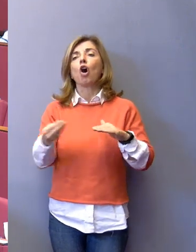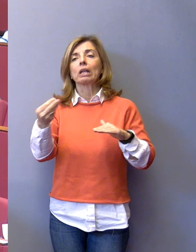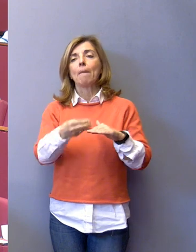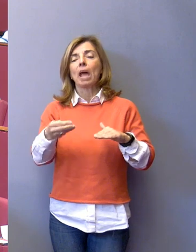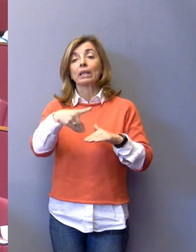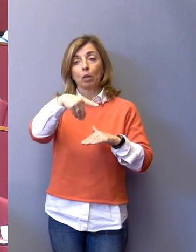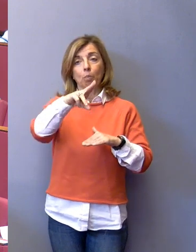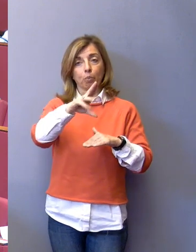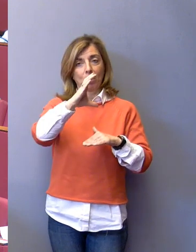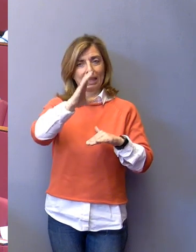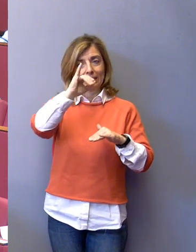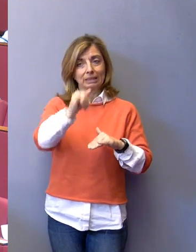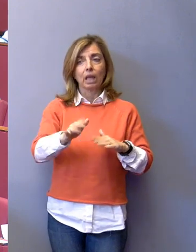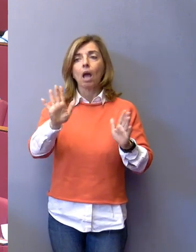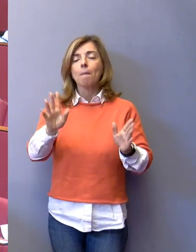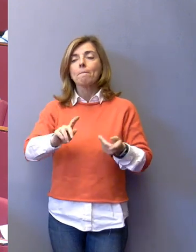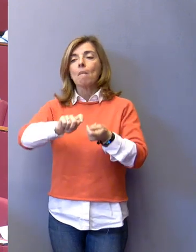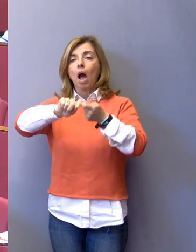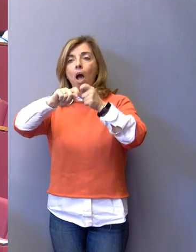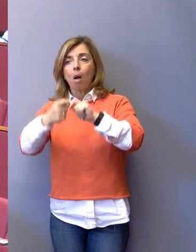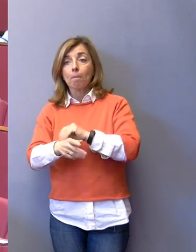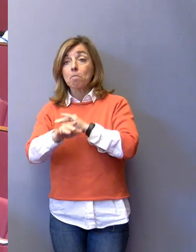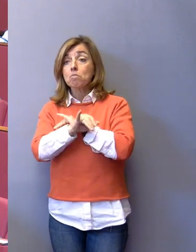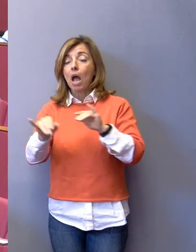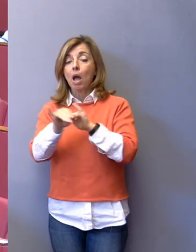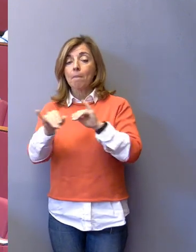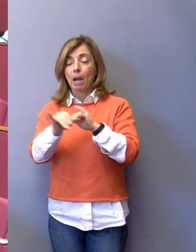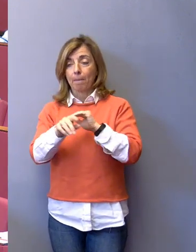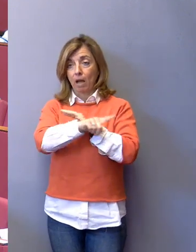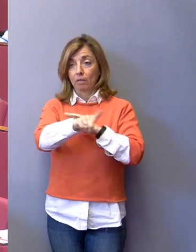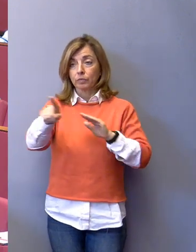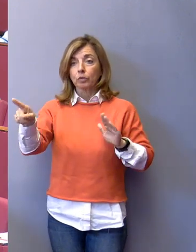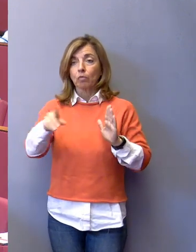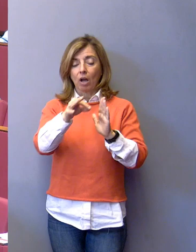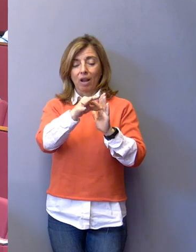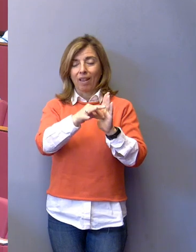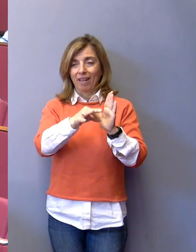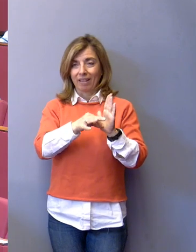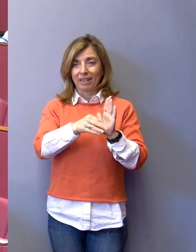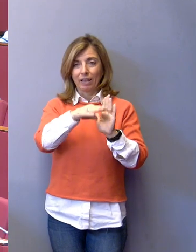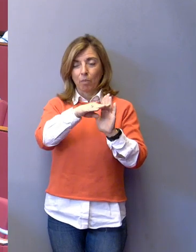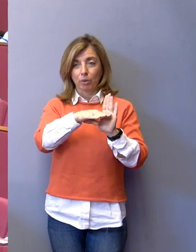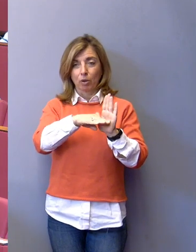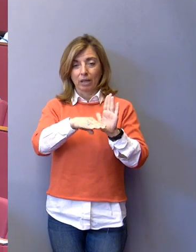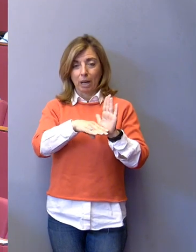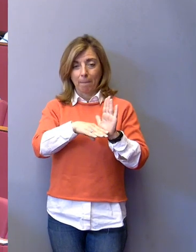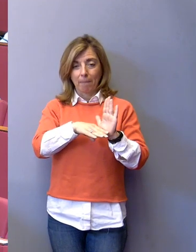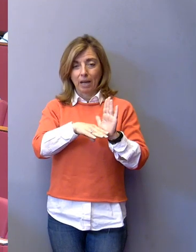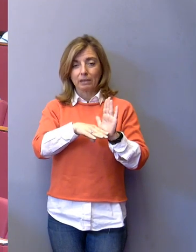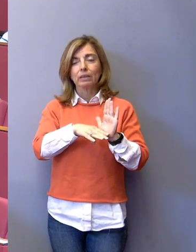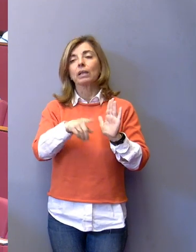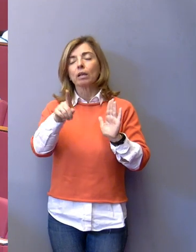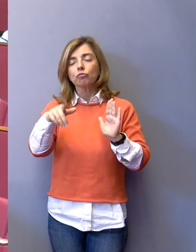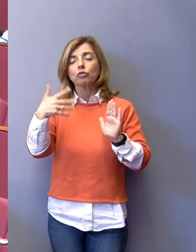programmatiche dell'amministrazione testimoniate molto criticamente che da oltre 10 anni ci sono dei vulnus